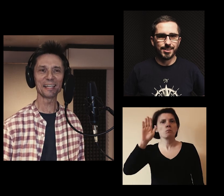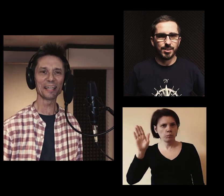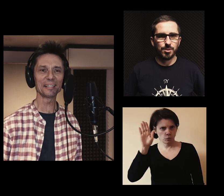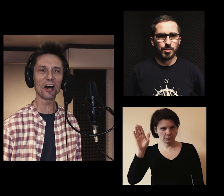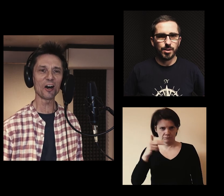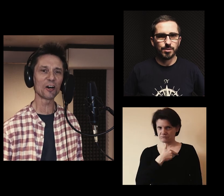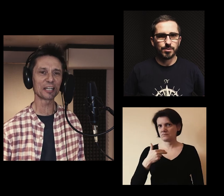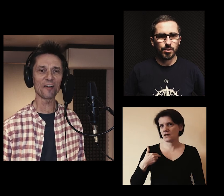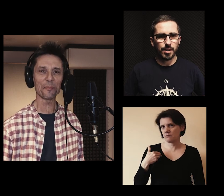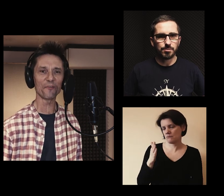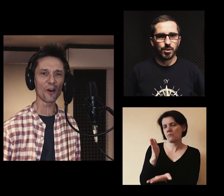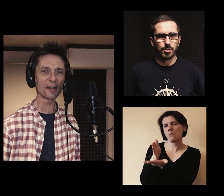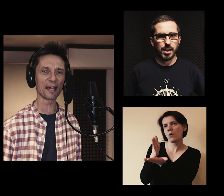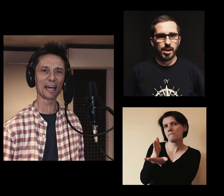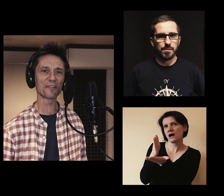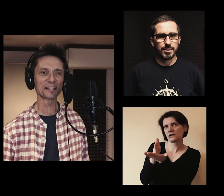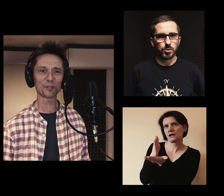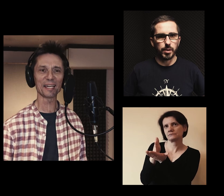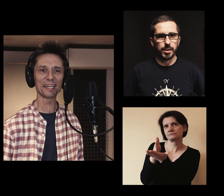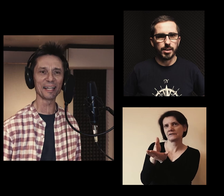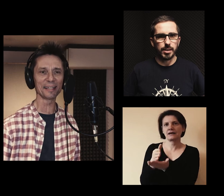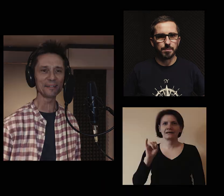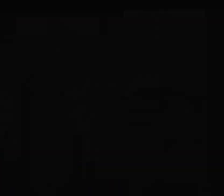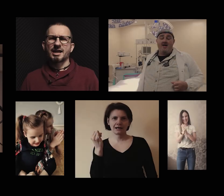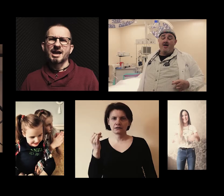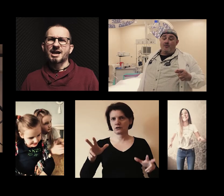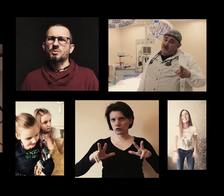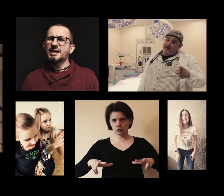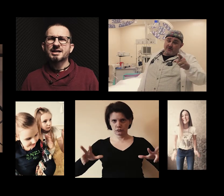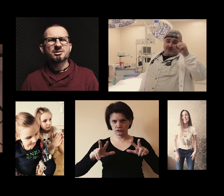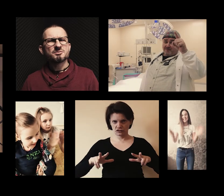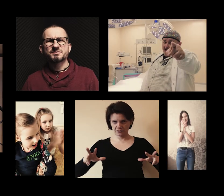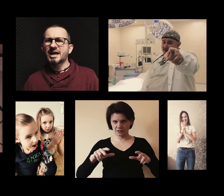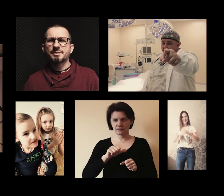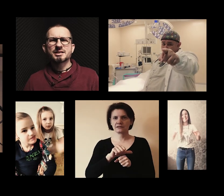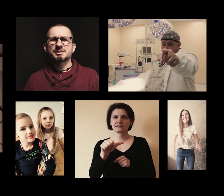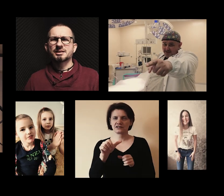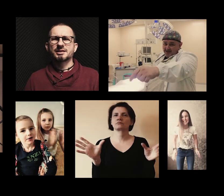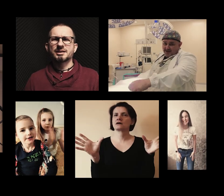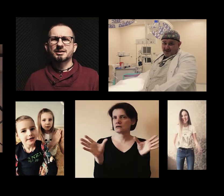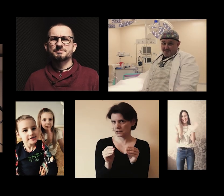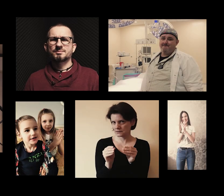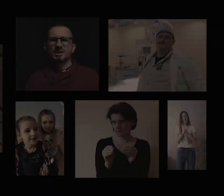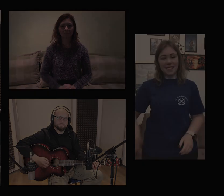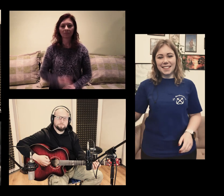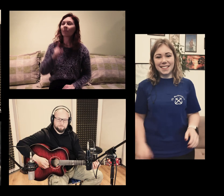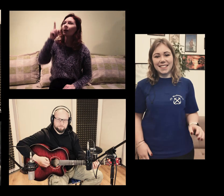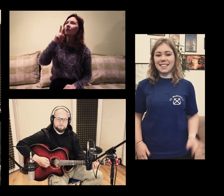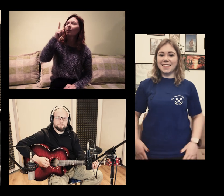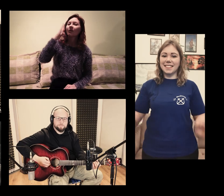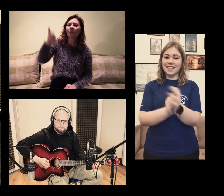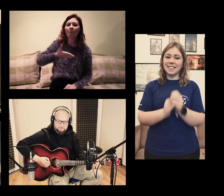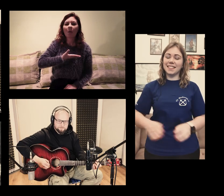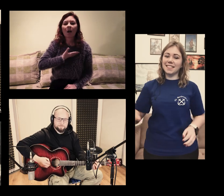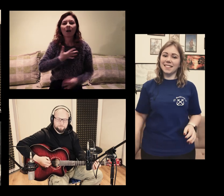harmony. Don't give up for heaven's willing. We're your family. O